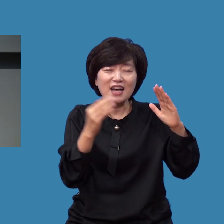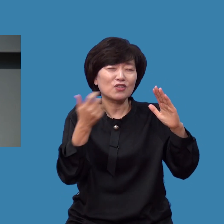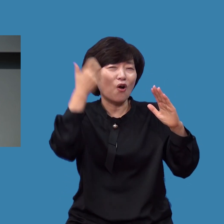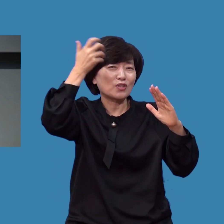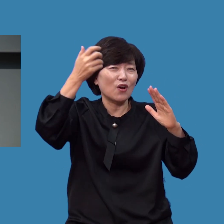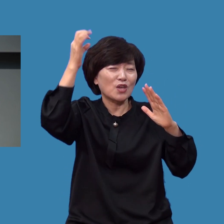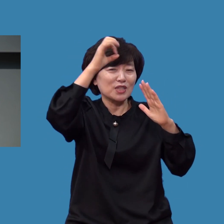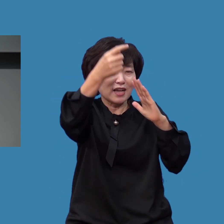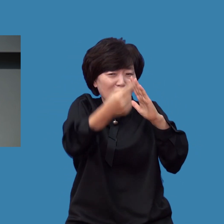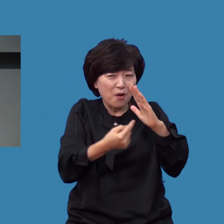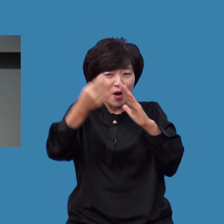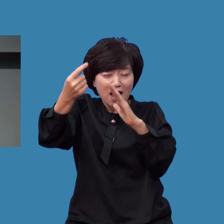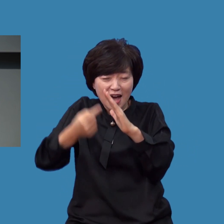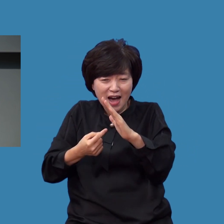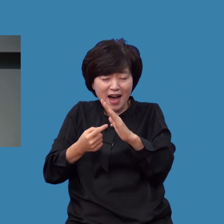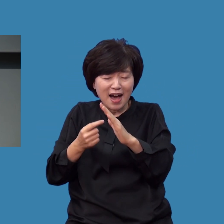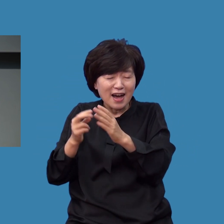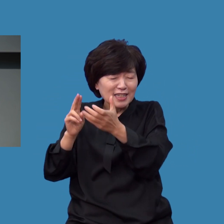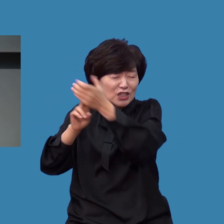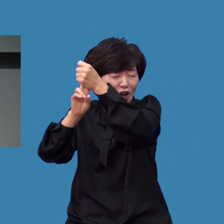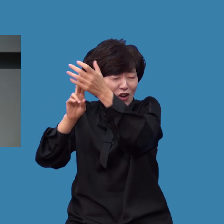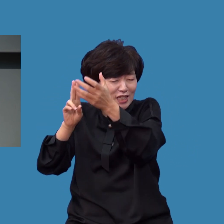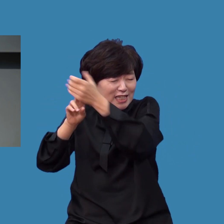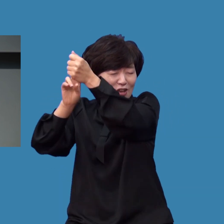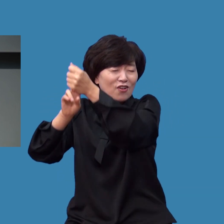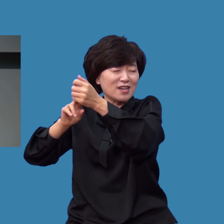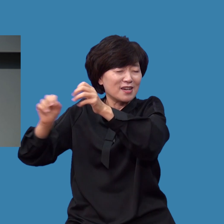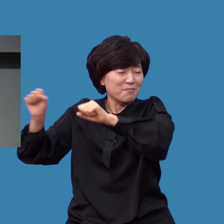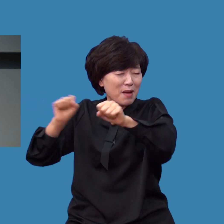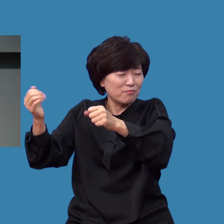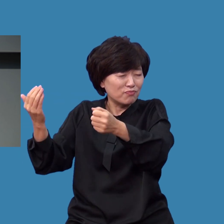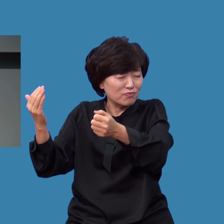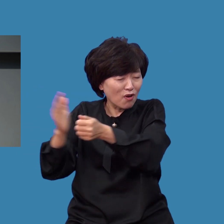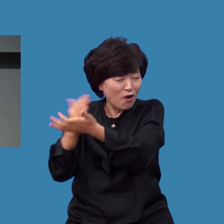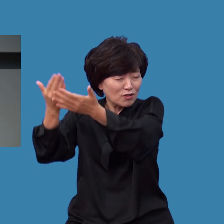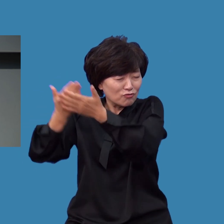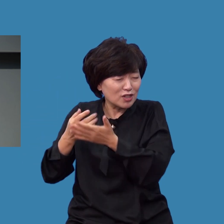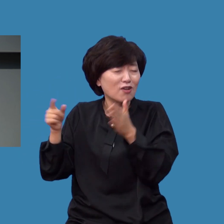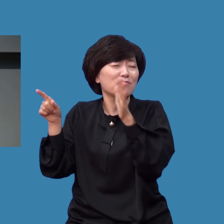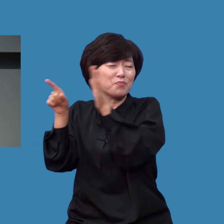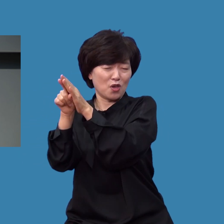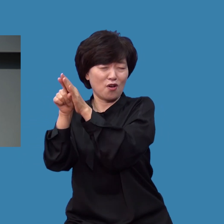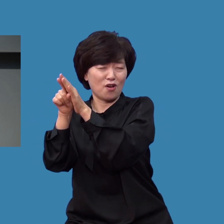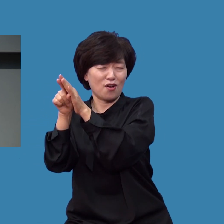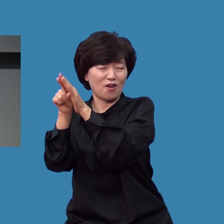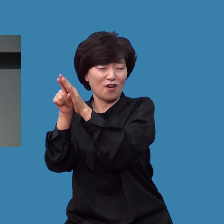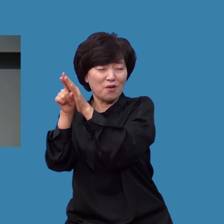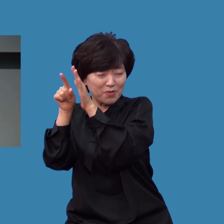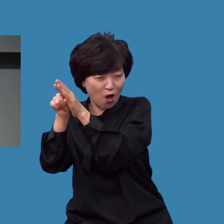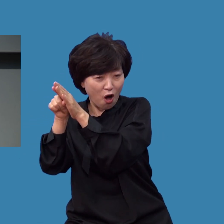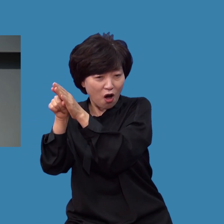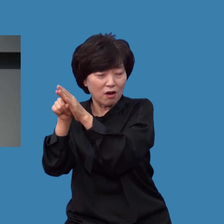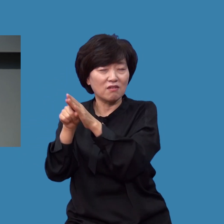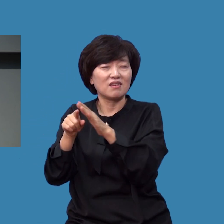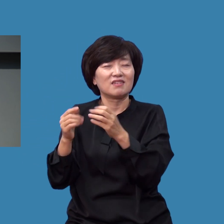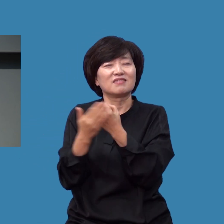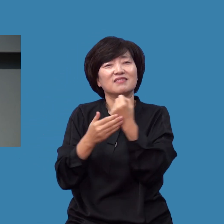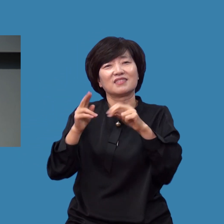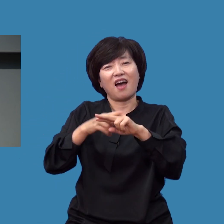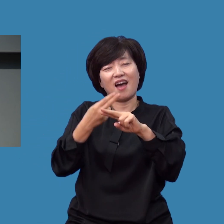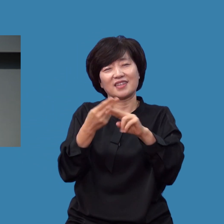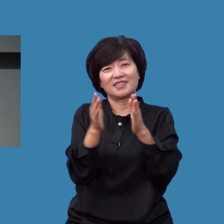초월적인 하나님의 은혜를 베푸실 것을 믿으십니까? 이 믿음에서부터 은사가 시작되는 거예요. 또한